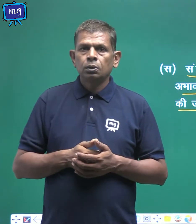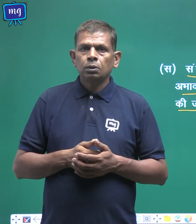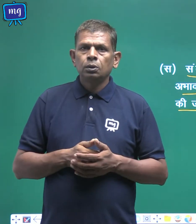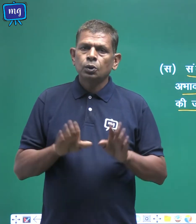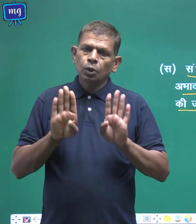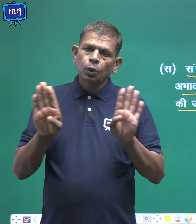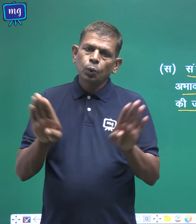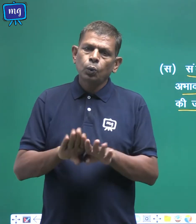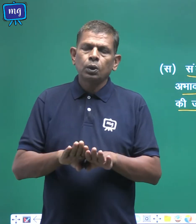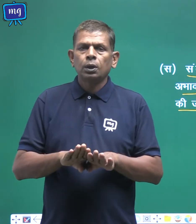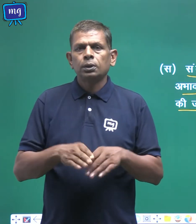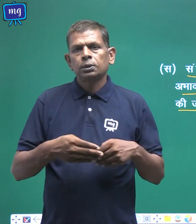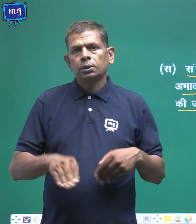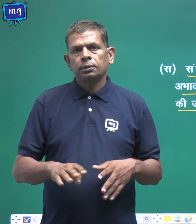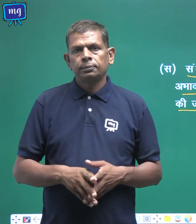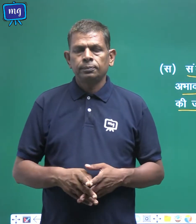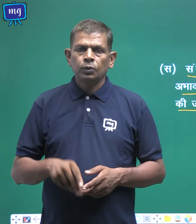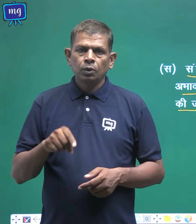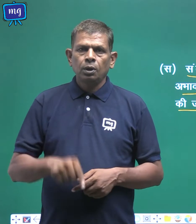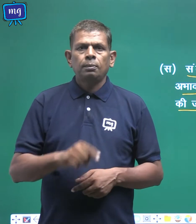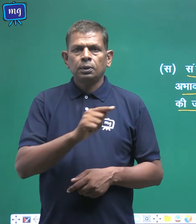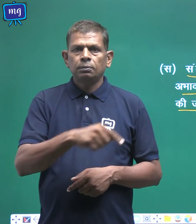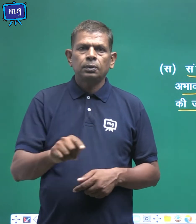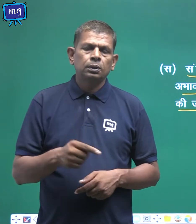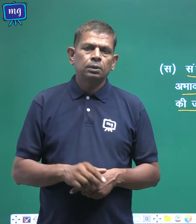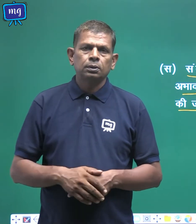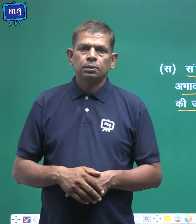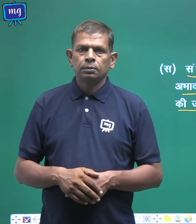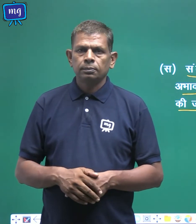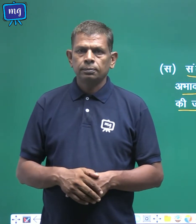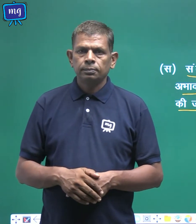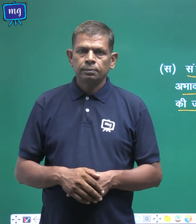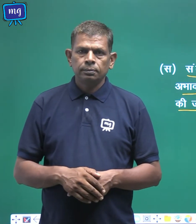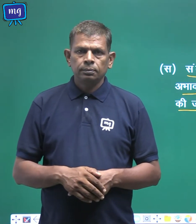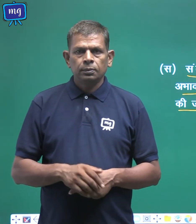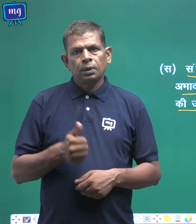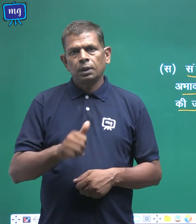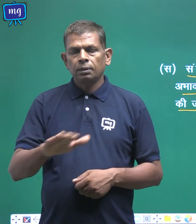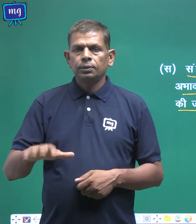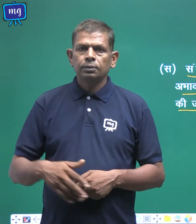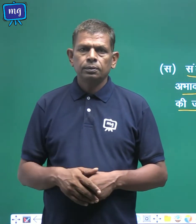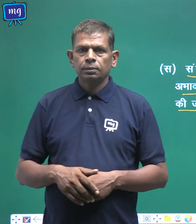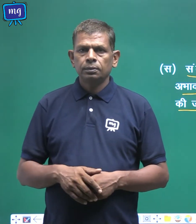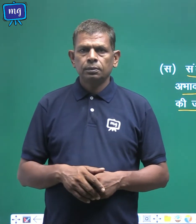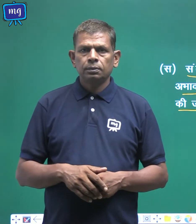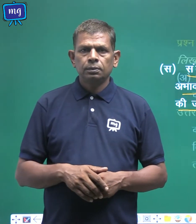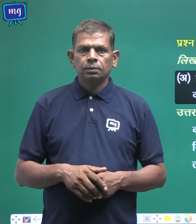रोका जा सकता है। तो हम सत्य पर निशान लगाएंगे। ठीक है बच्चों।